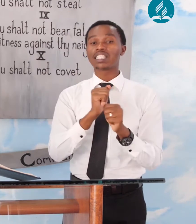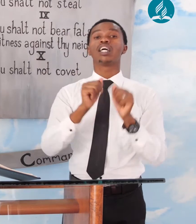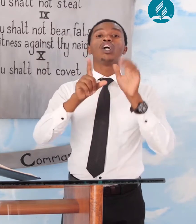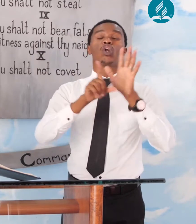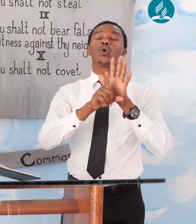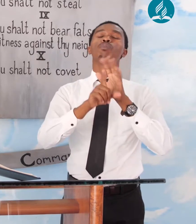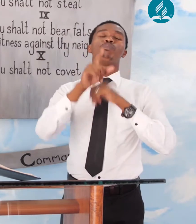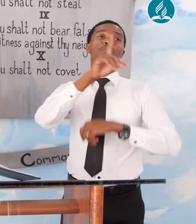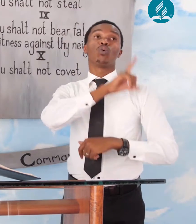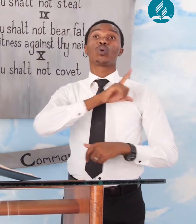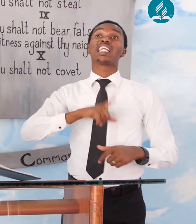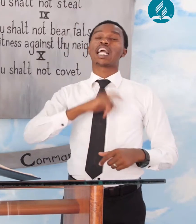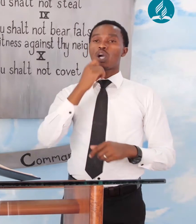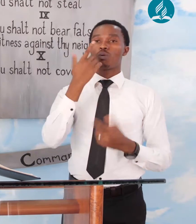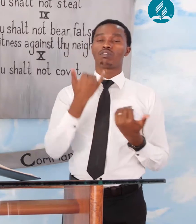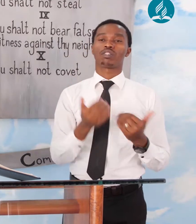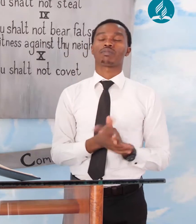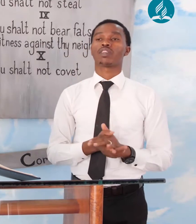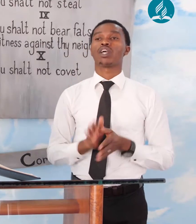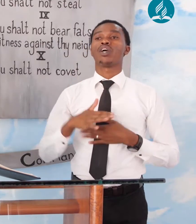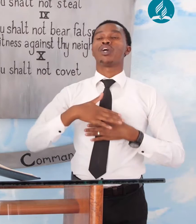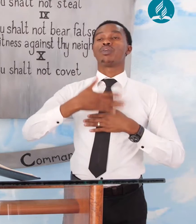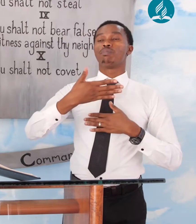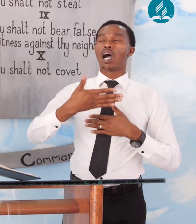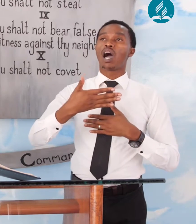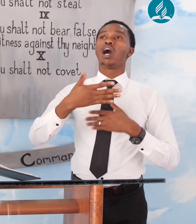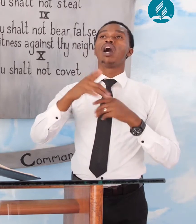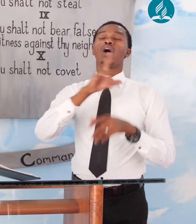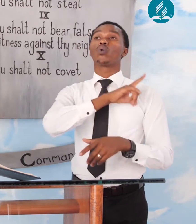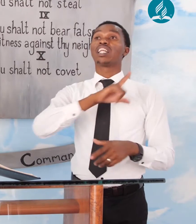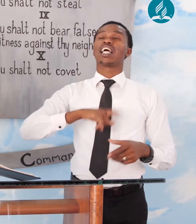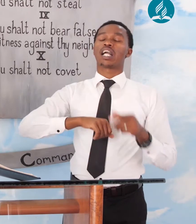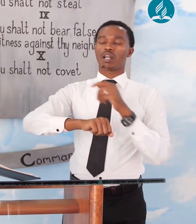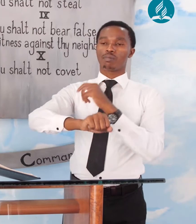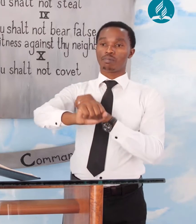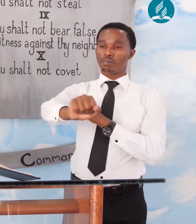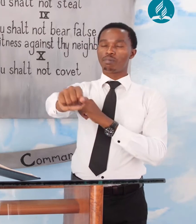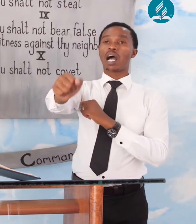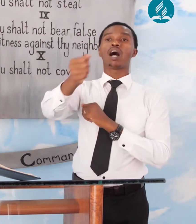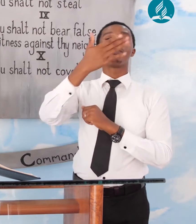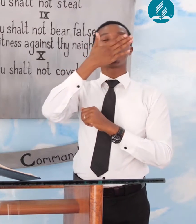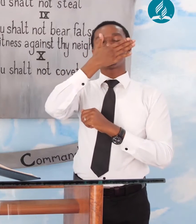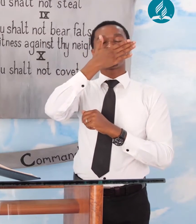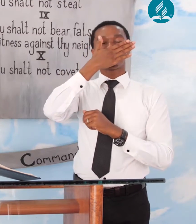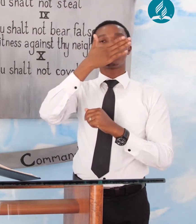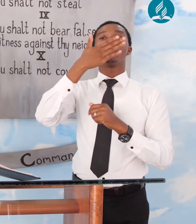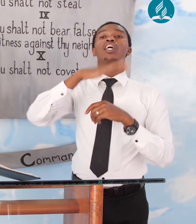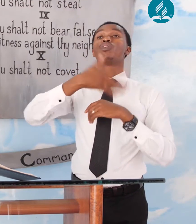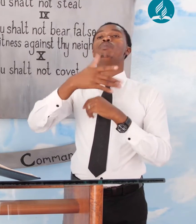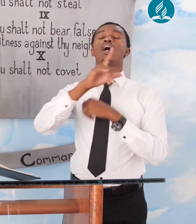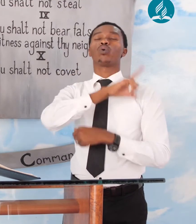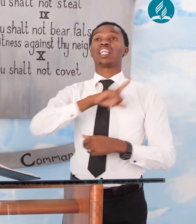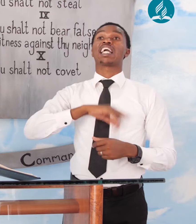Uwiteka avuga Uwiteka aherako arambura ukuboko kwe ankora ku munwa maze Uwiteka arambwira